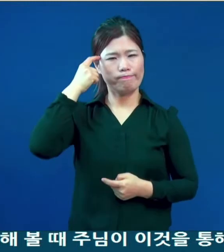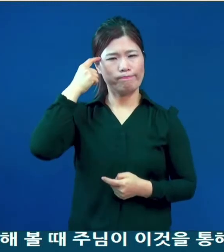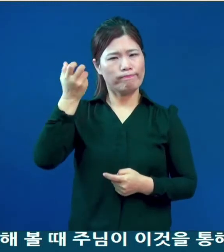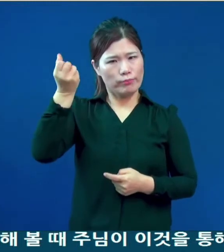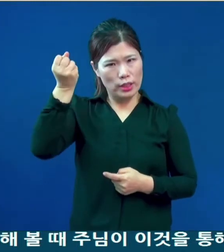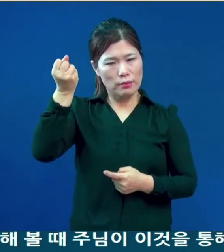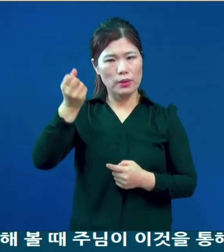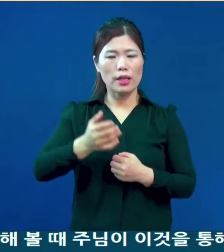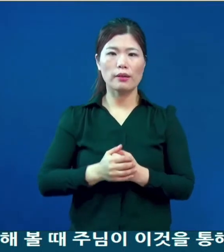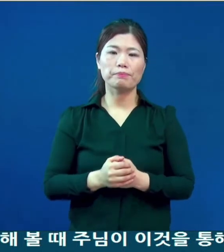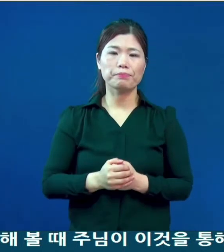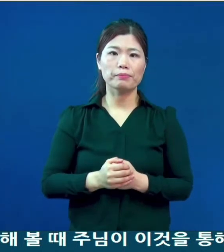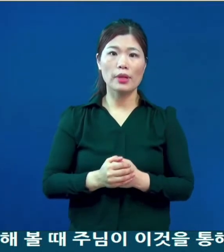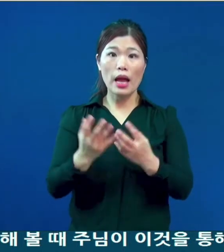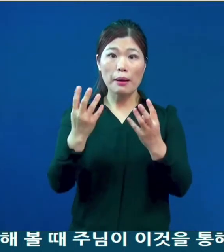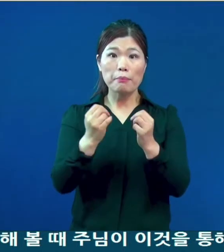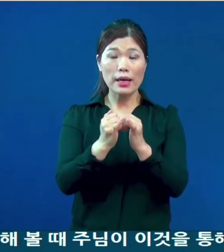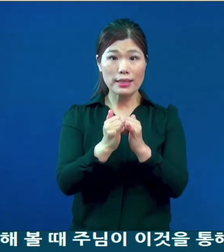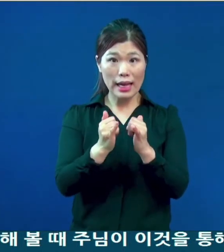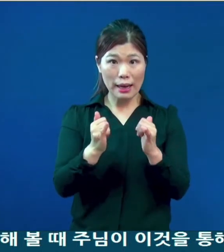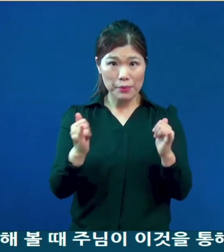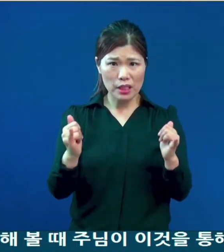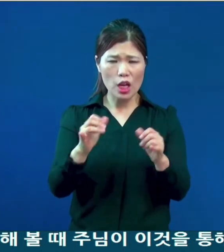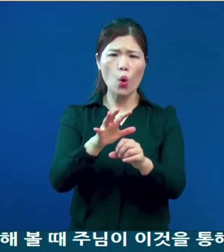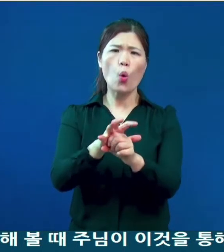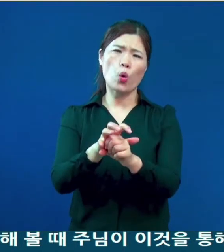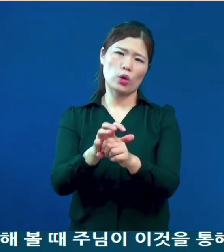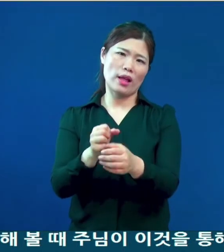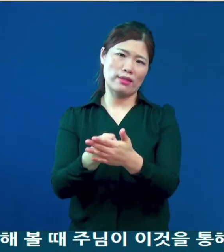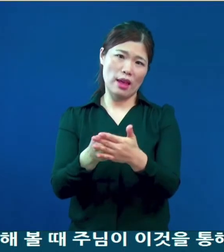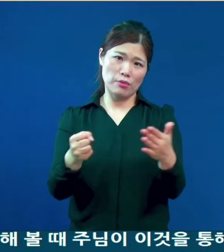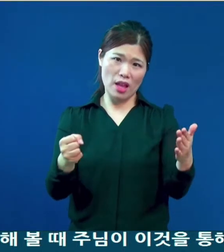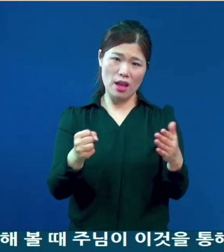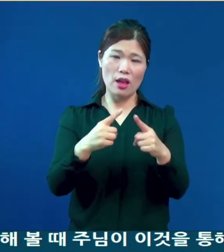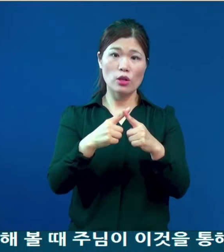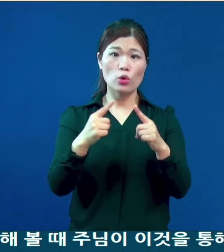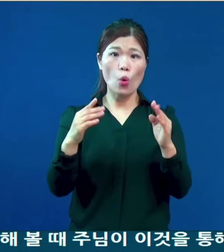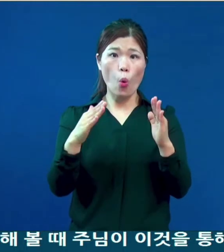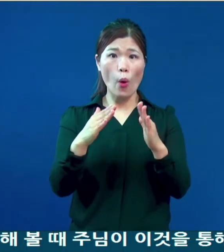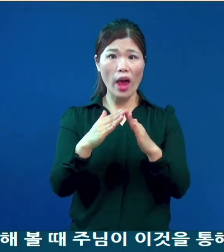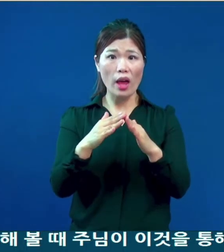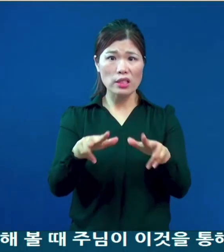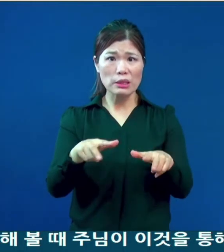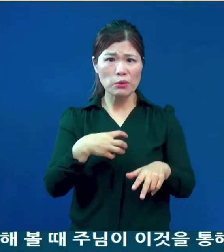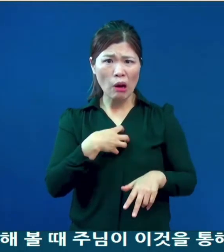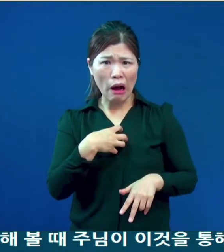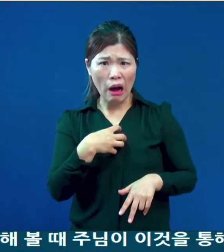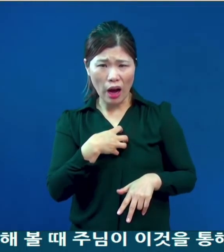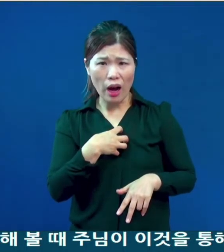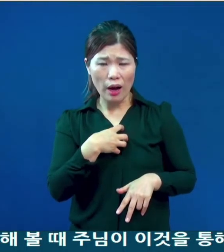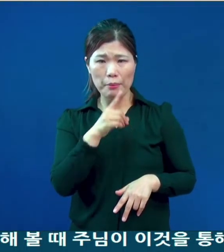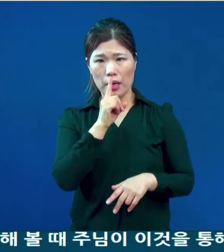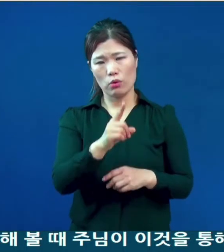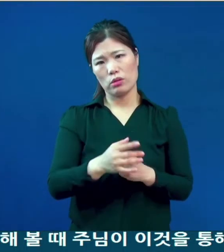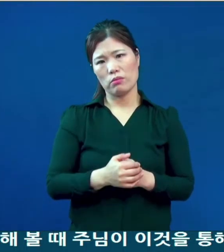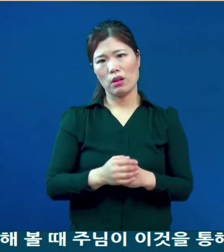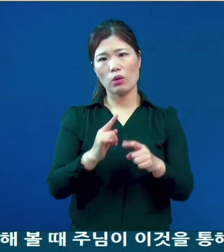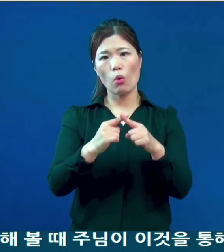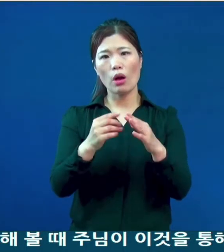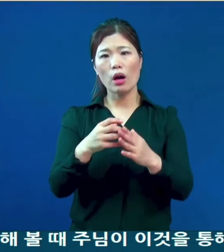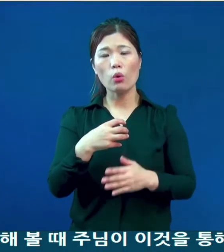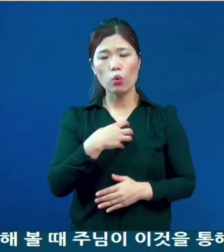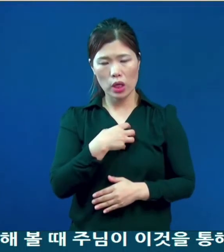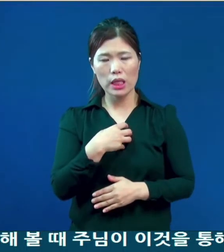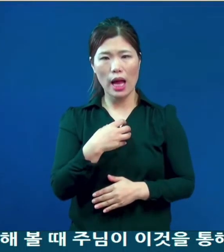자, 많은 분들이 코로나로 인해 교회가 위기가 찾아왔다, 교회가 위기다 라는